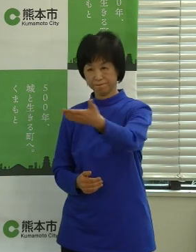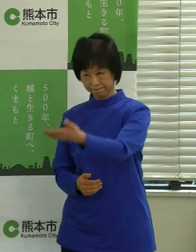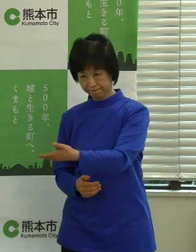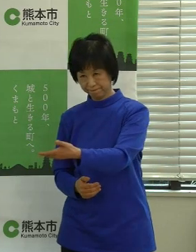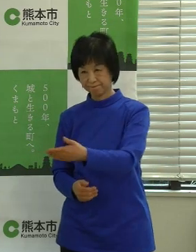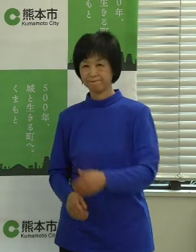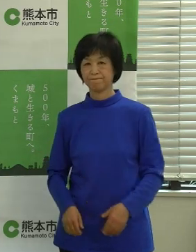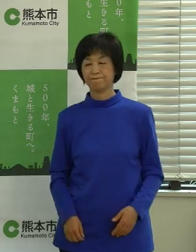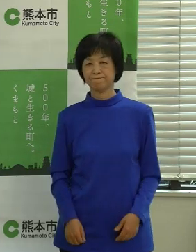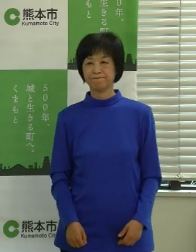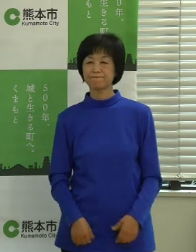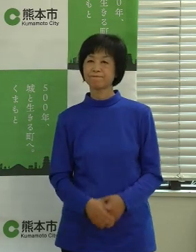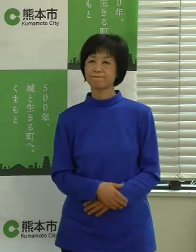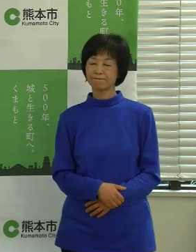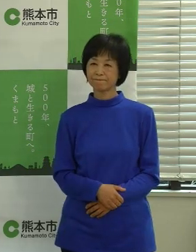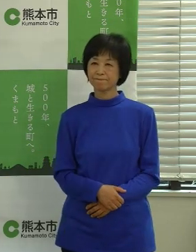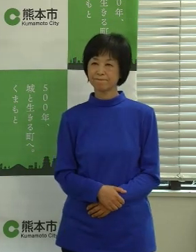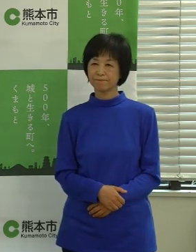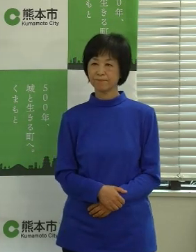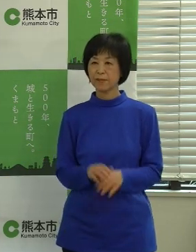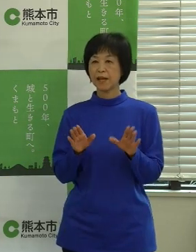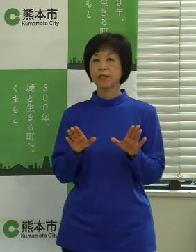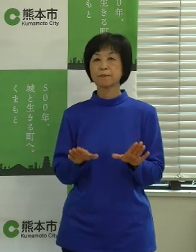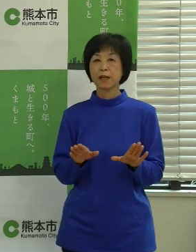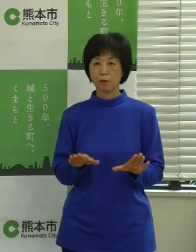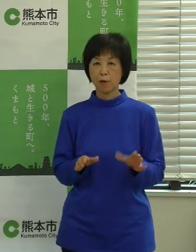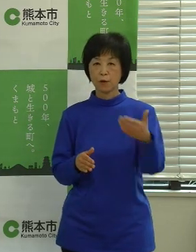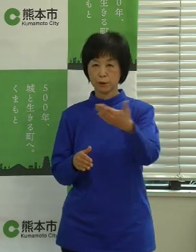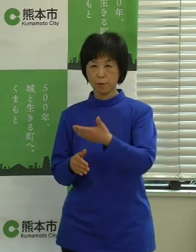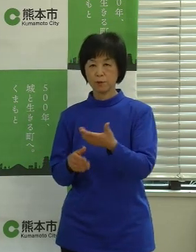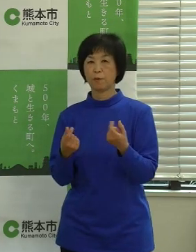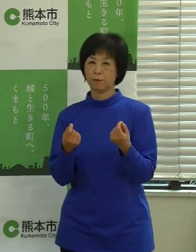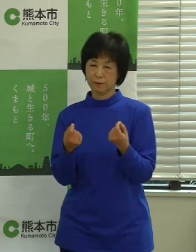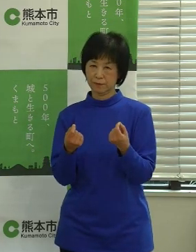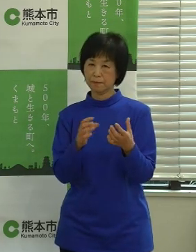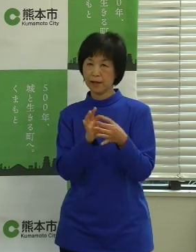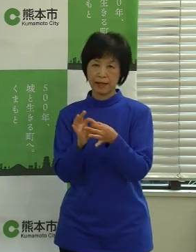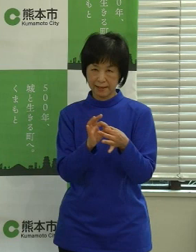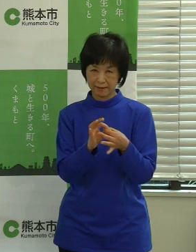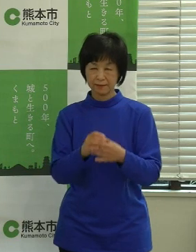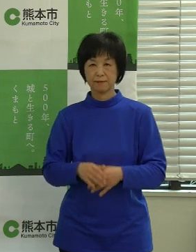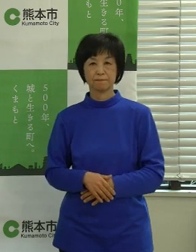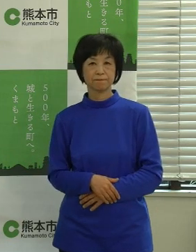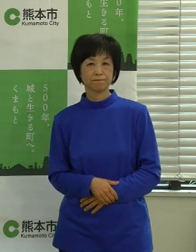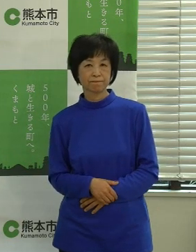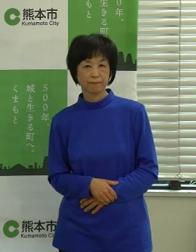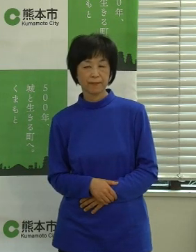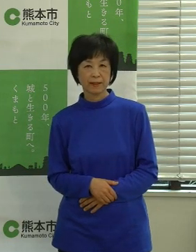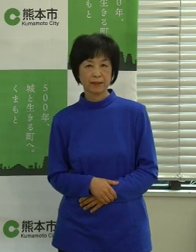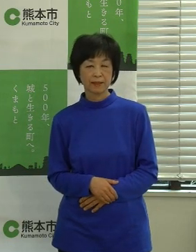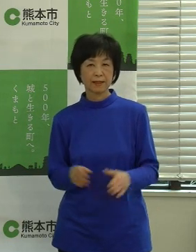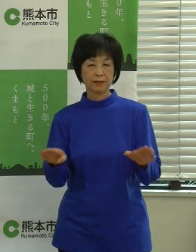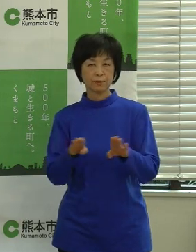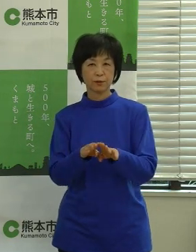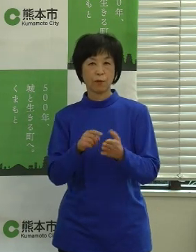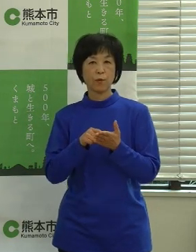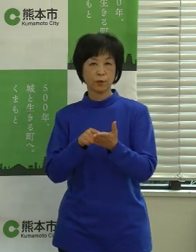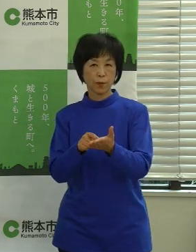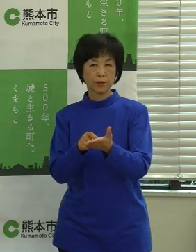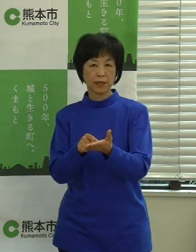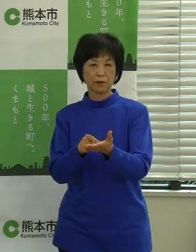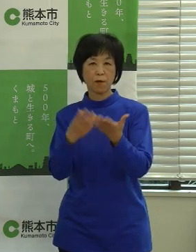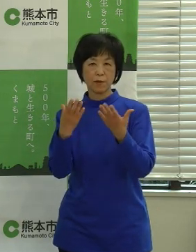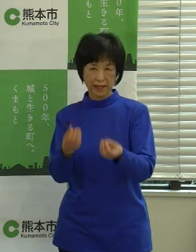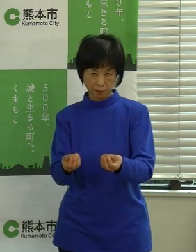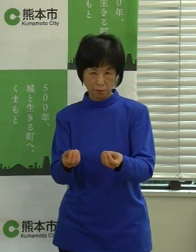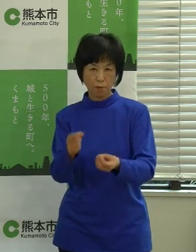すみません、KKT からもお伺いします。今の質問に関連してなんですが、休業要請の解除ということで、まあ